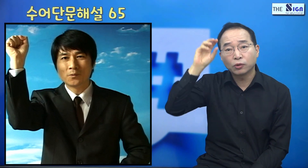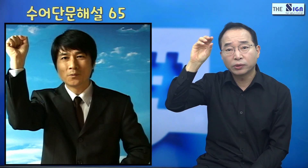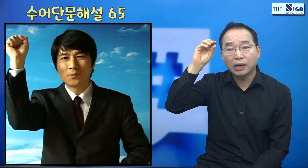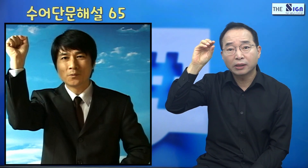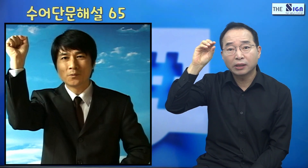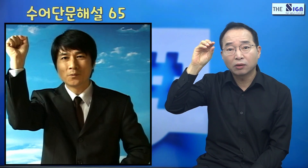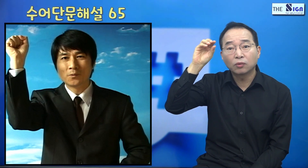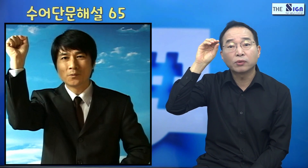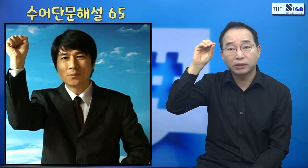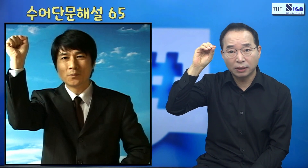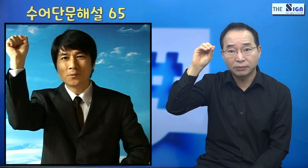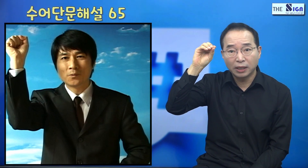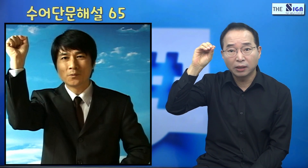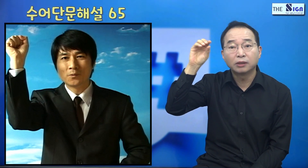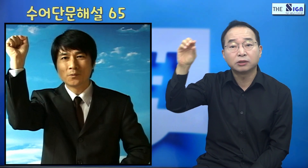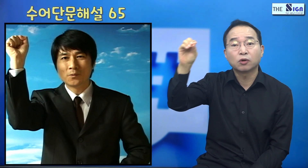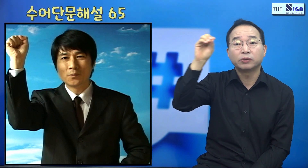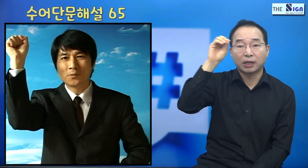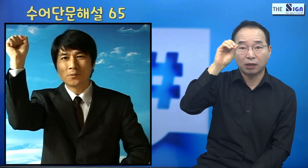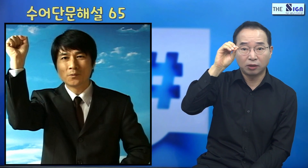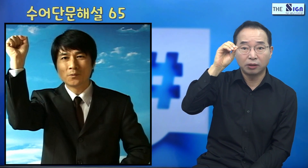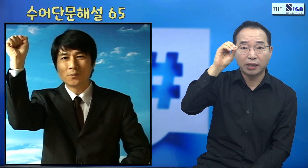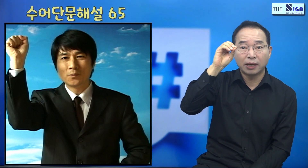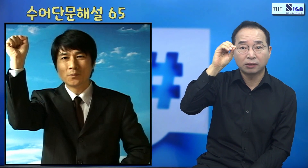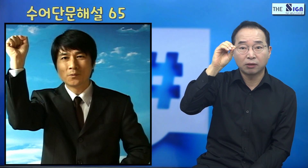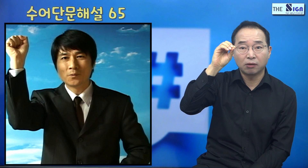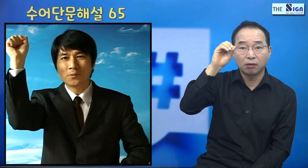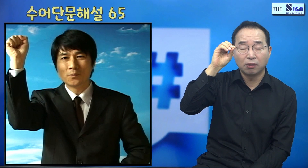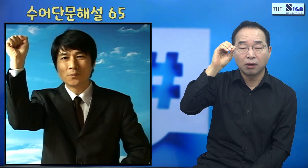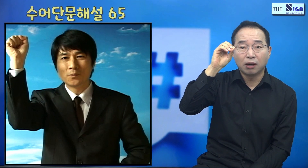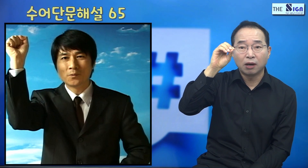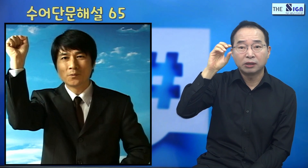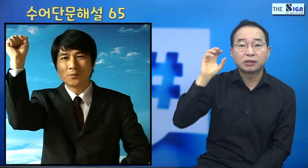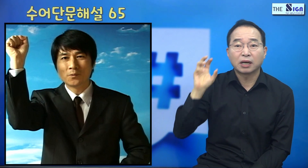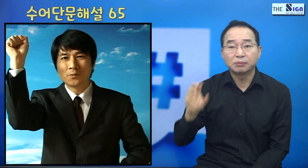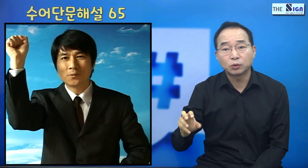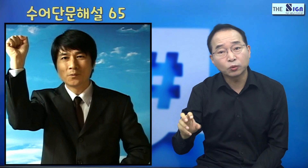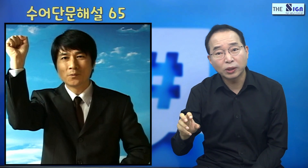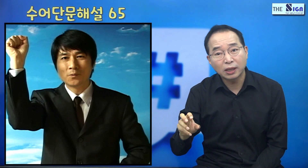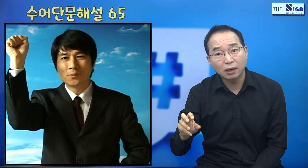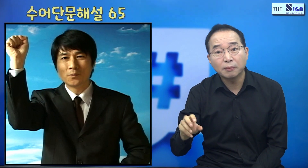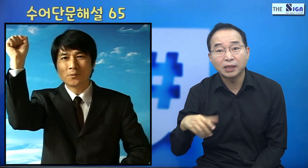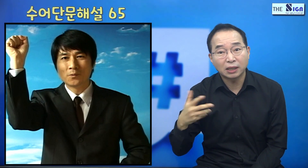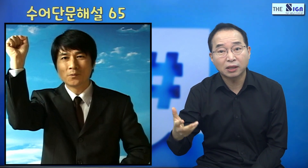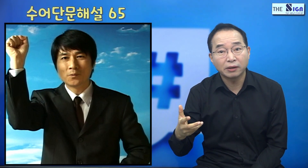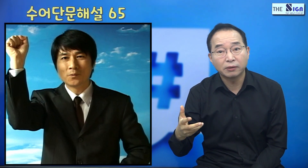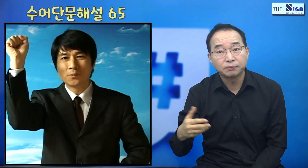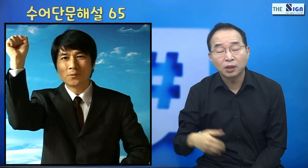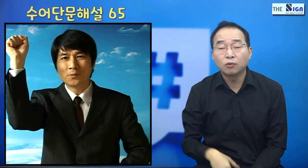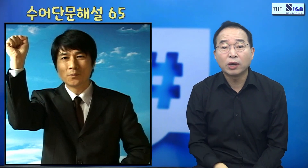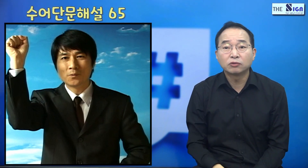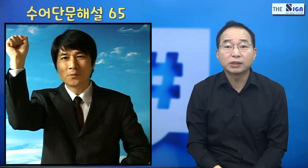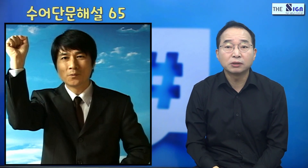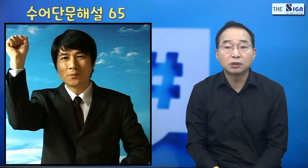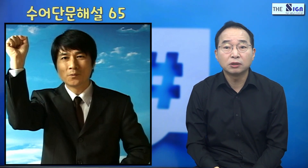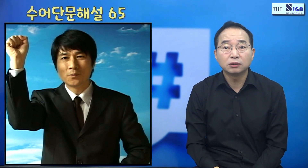있는 최고 대학이라고 꼽기 때문에 서울대라는 걸 해서 이 사람이 똑똑하다는 걸 많이 나타내요.